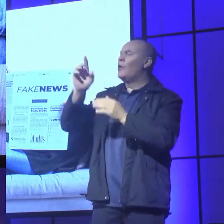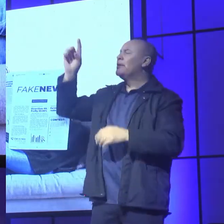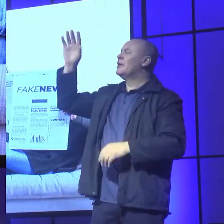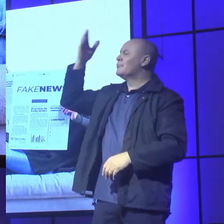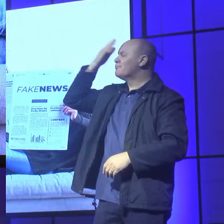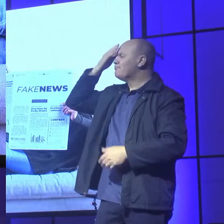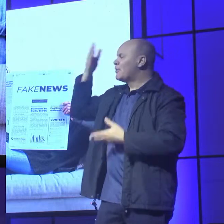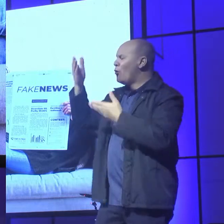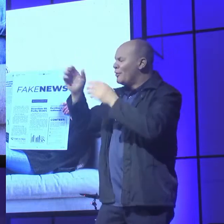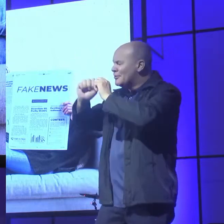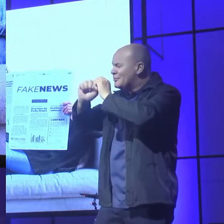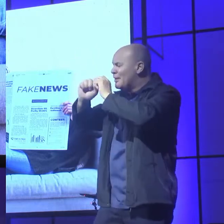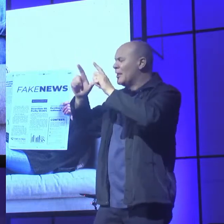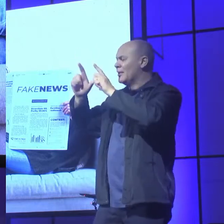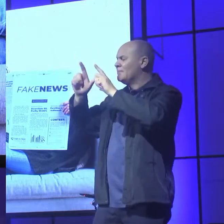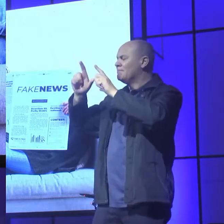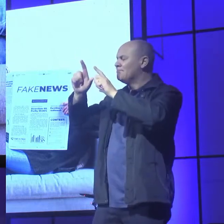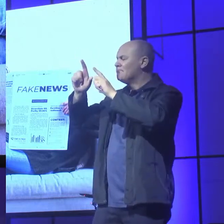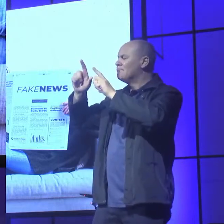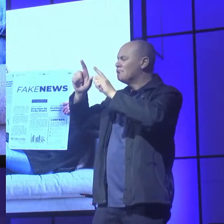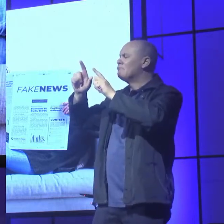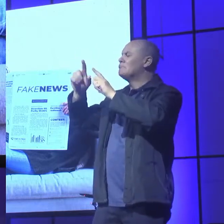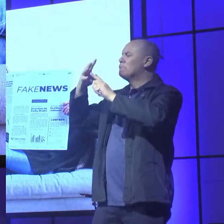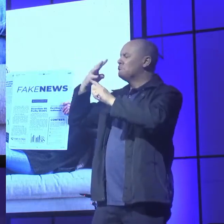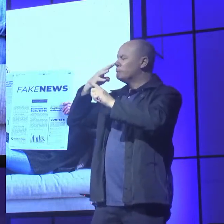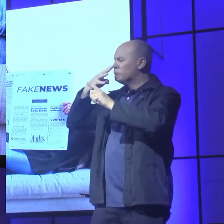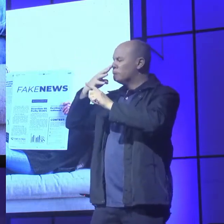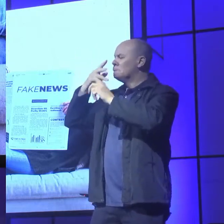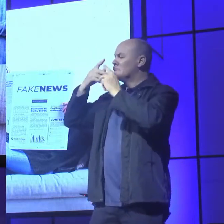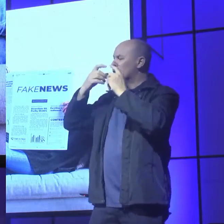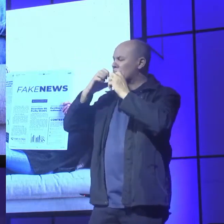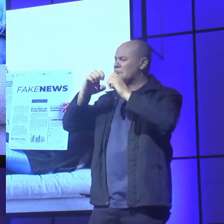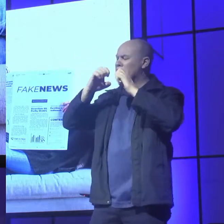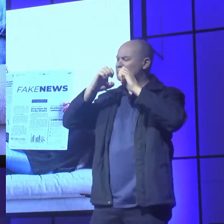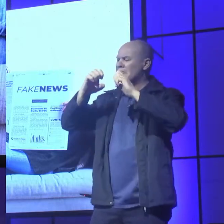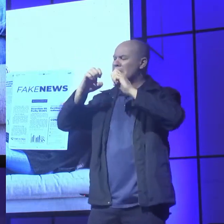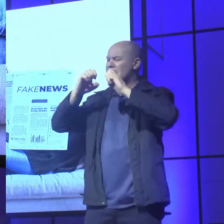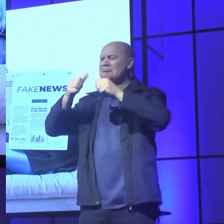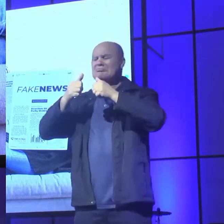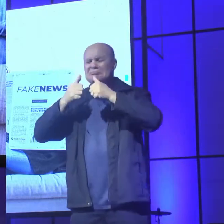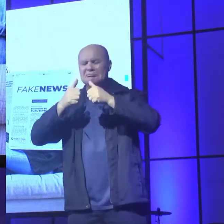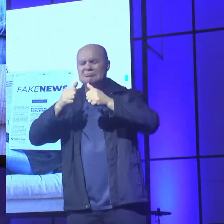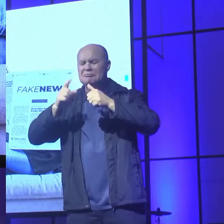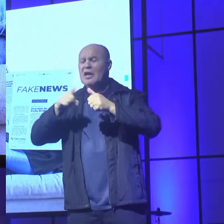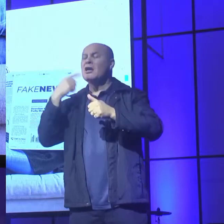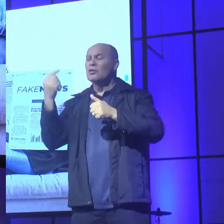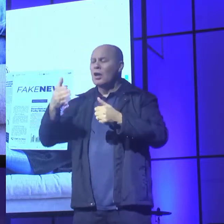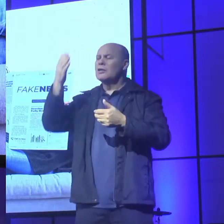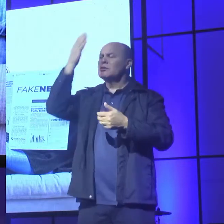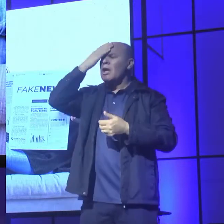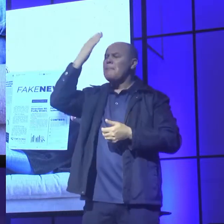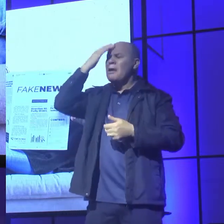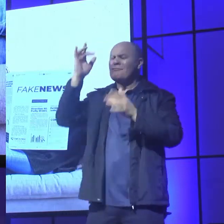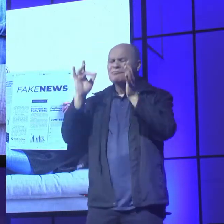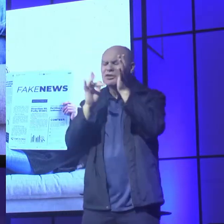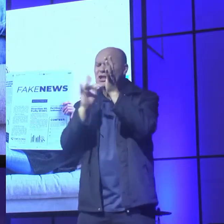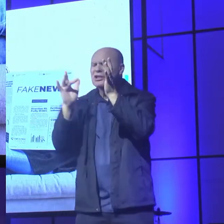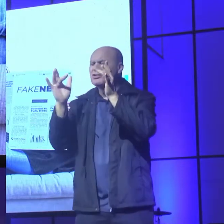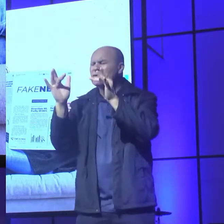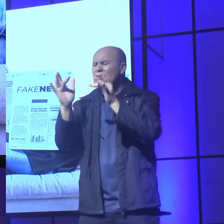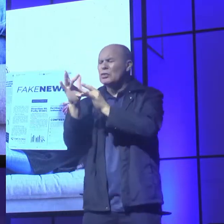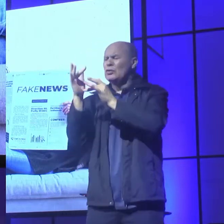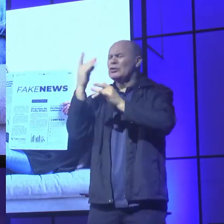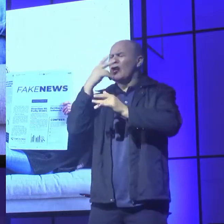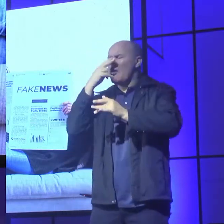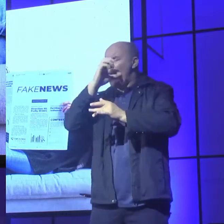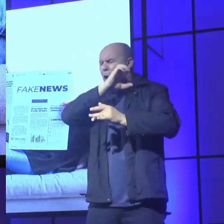Tua palavra, Tu és o Cristo, o Filho do Deus vivo, e aqueles que nesta manhã têm